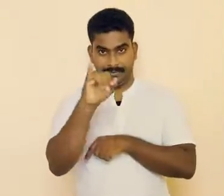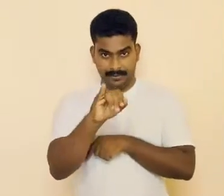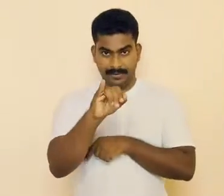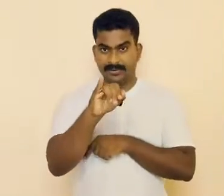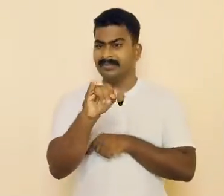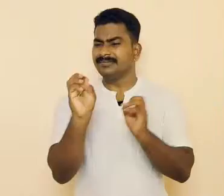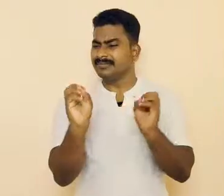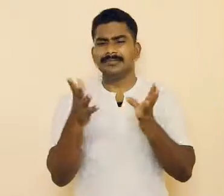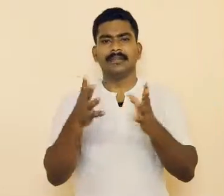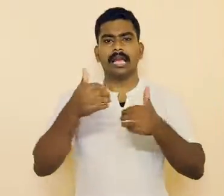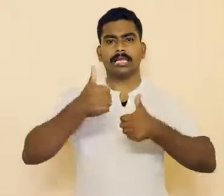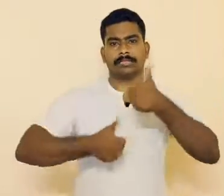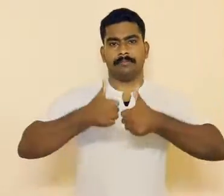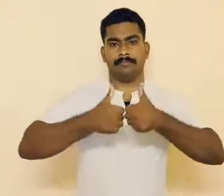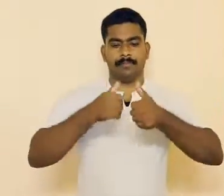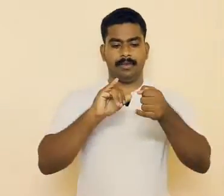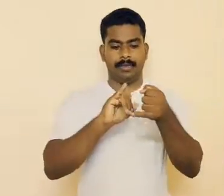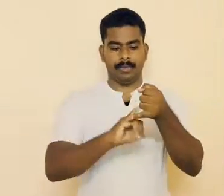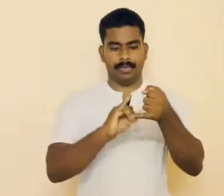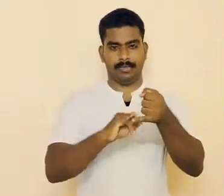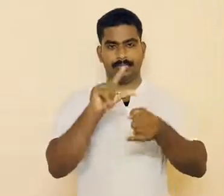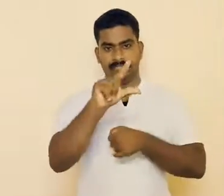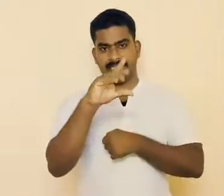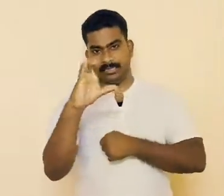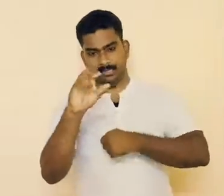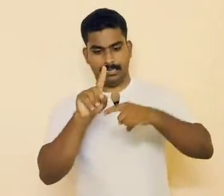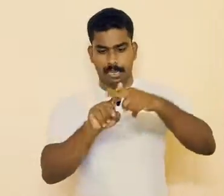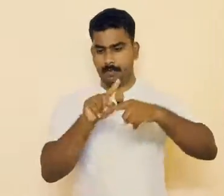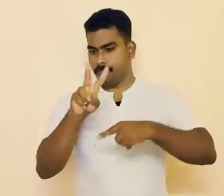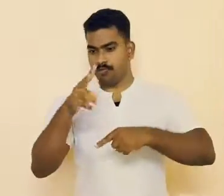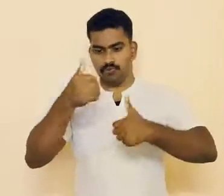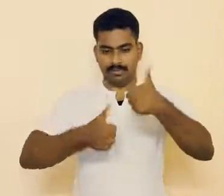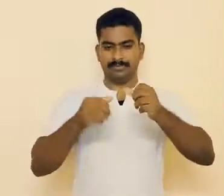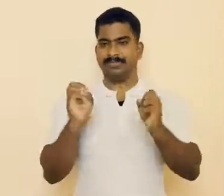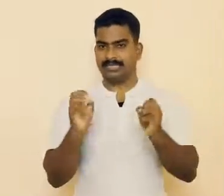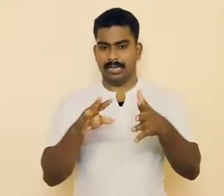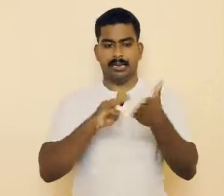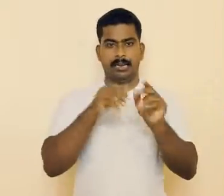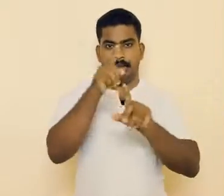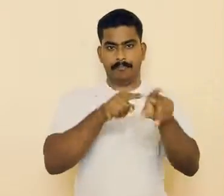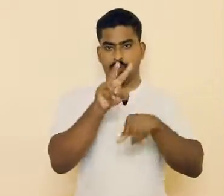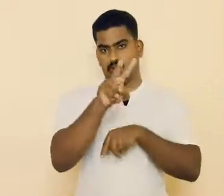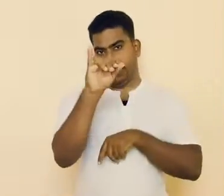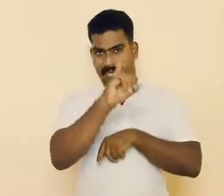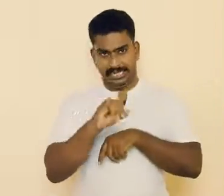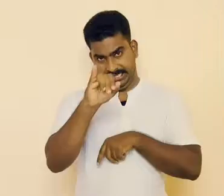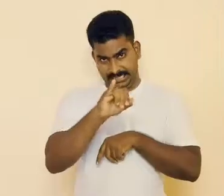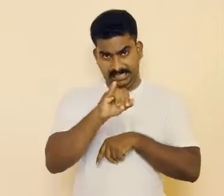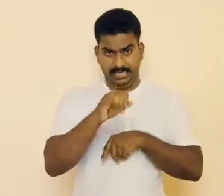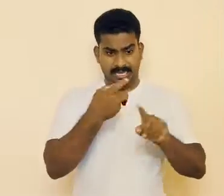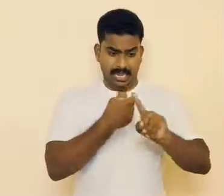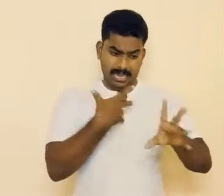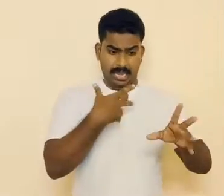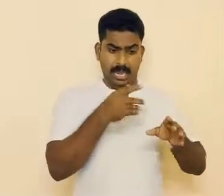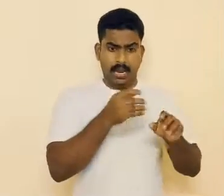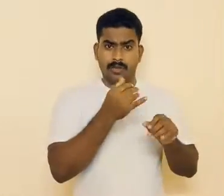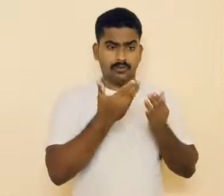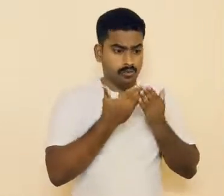മെയ് 26 മുതൽ ആരംഭിക്കുന്ന SSLC ഹയർ സെക്കൻഡറി പരീക്ഷകൾക്ക് ഗൾഫിലും പരീക്ഷാ